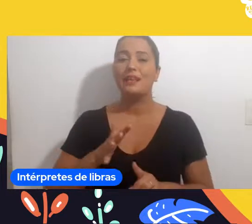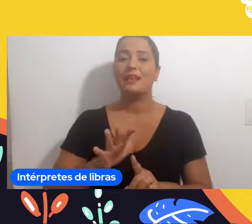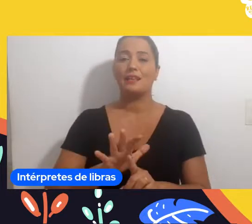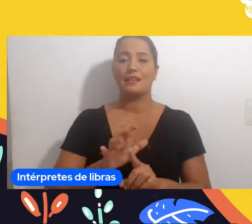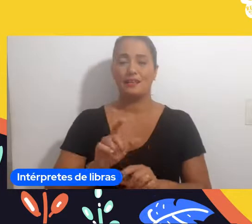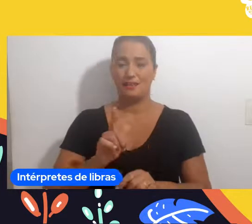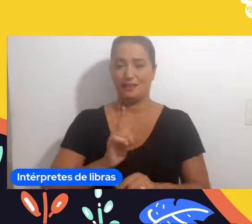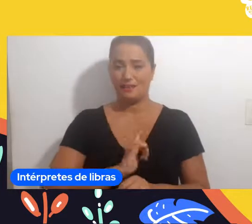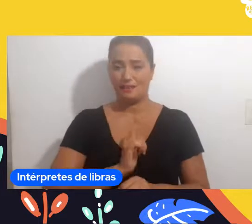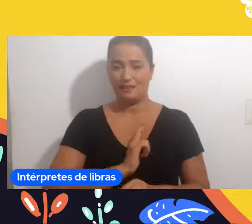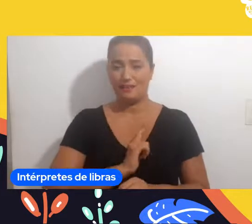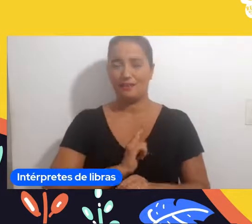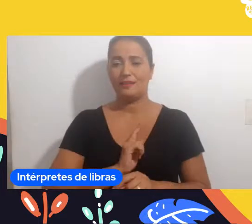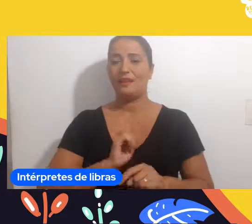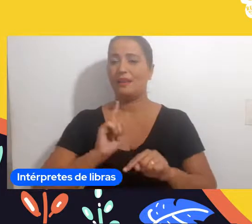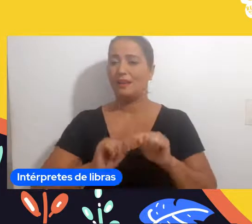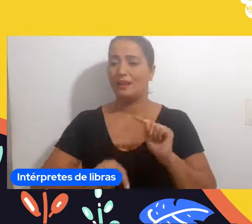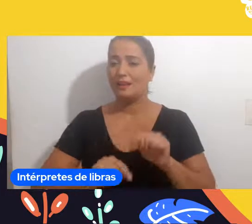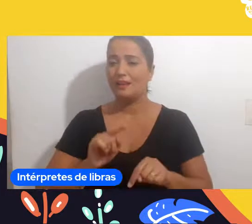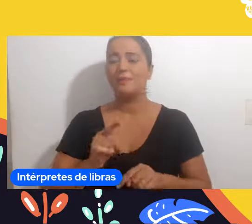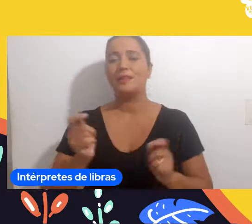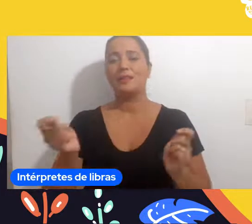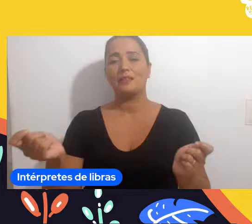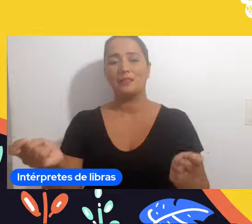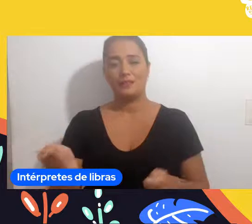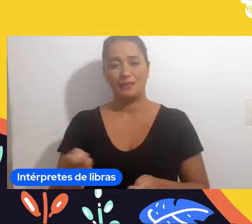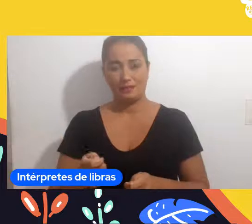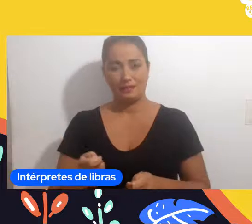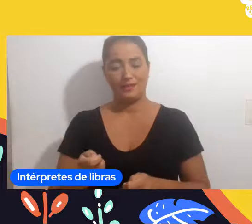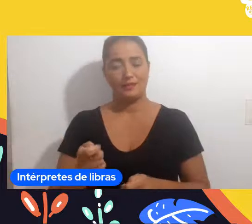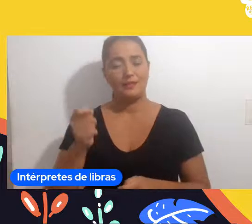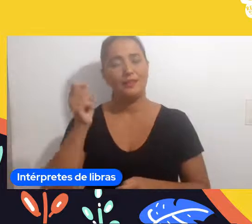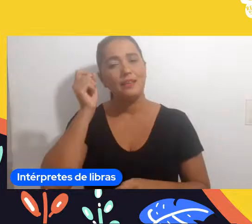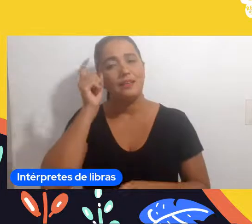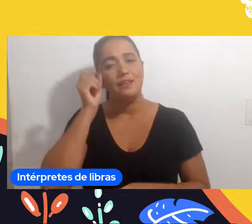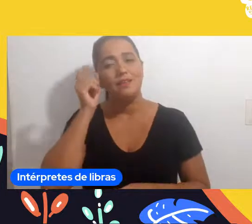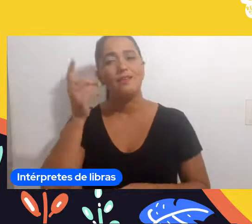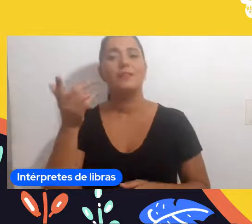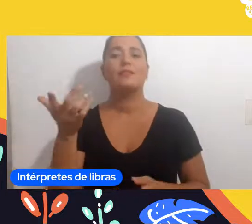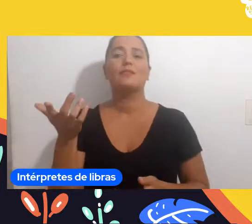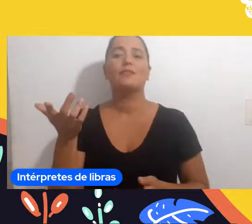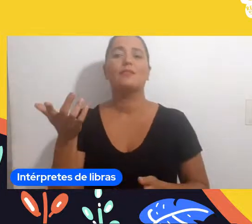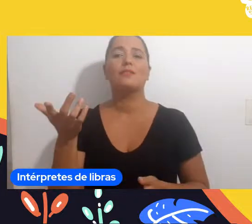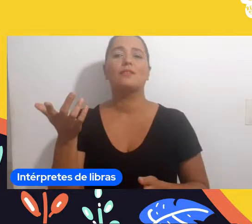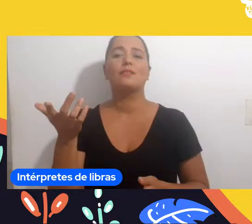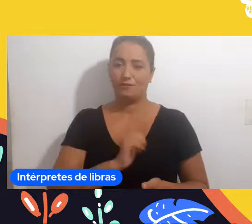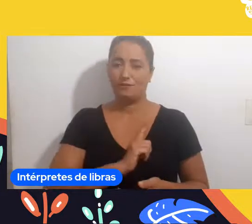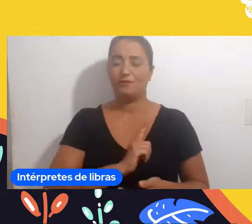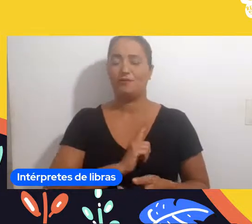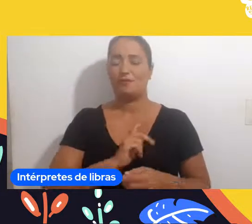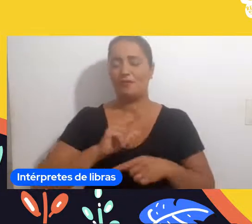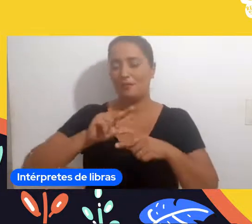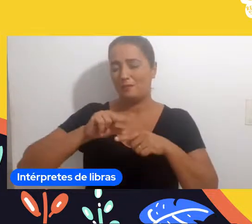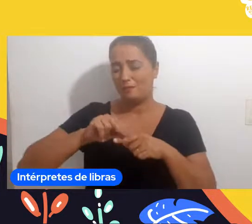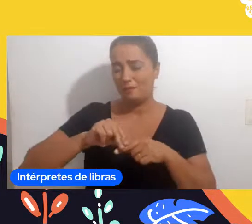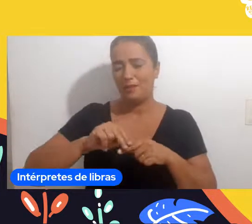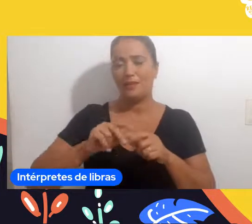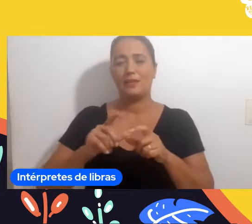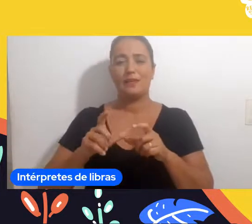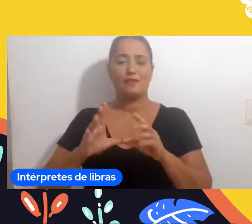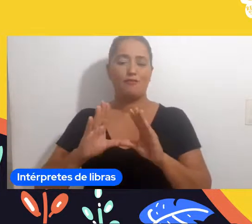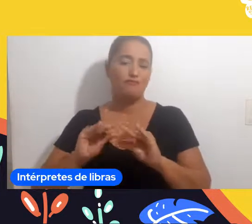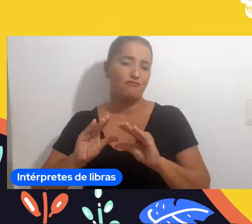com elementos que eles reinventem. E aí foi pegador, esponja, peneiras,